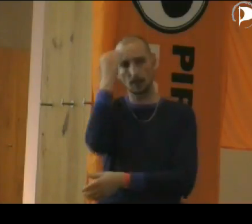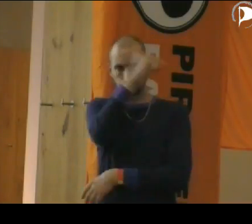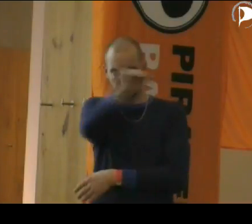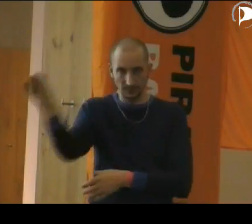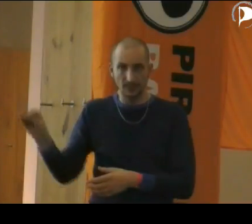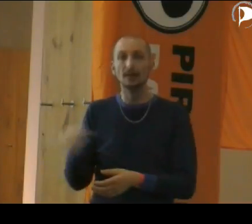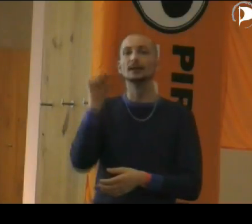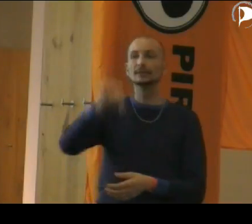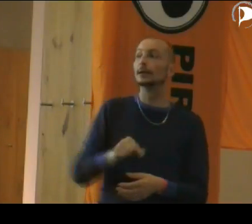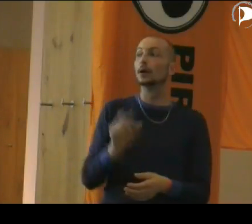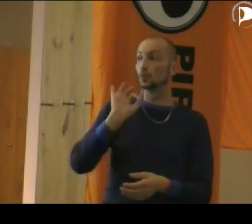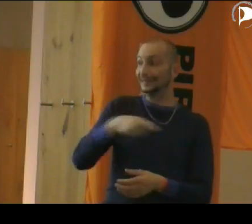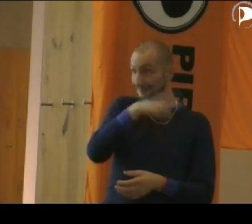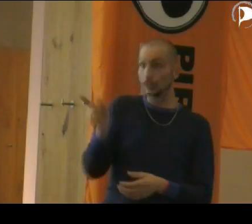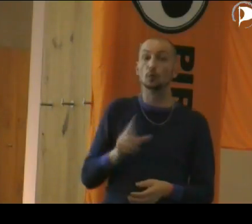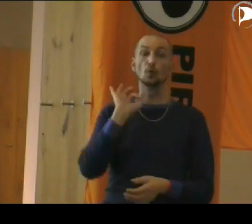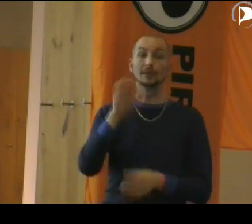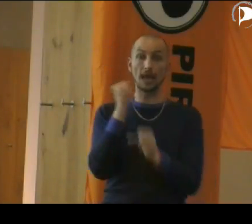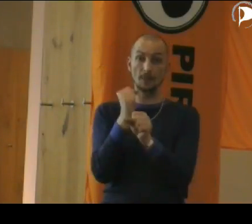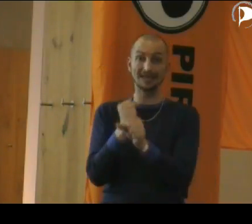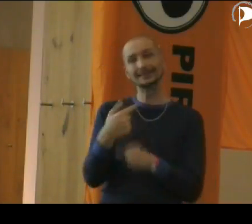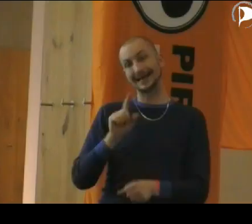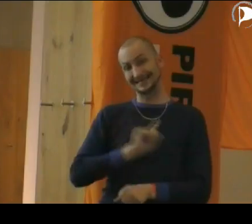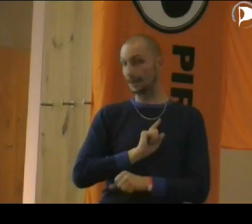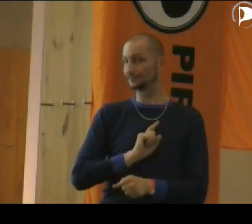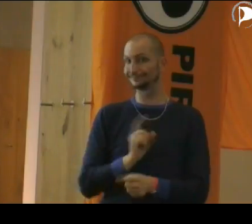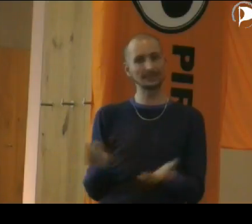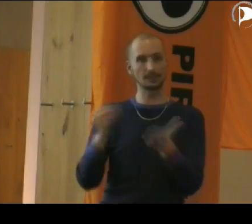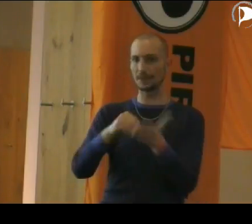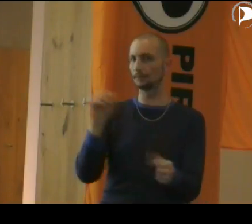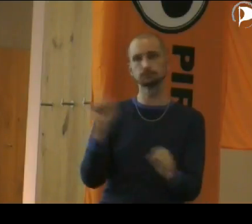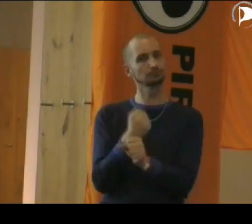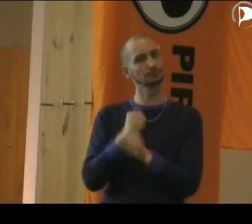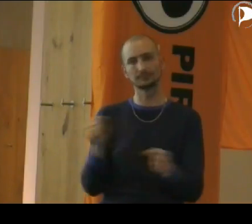so großartig gearbeitet habt aber ich konnte das gericht nicht